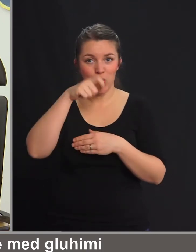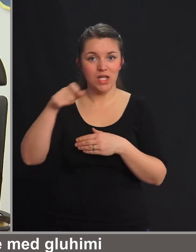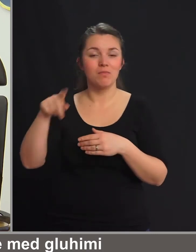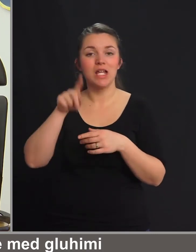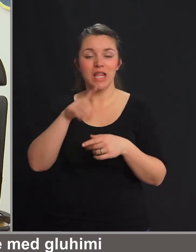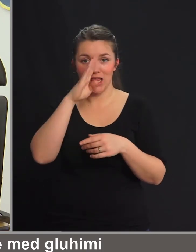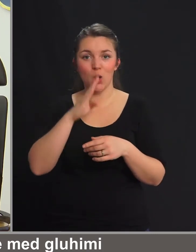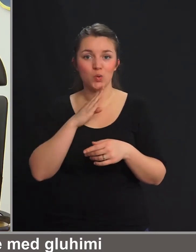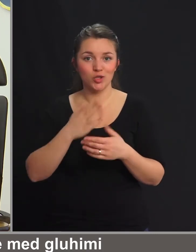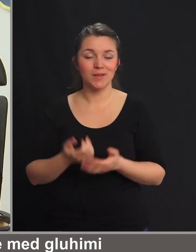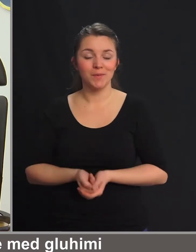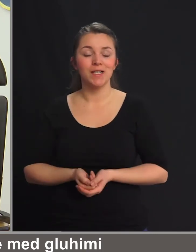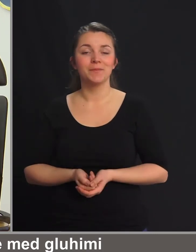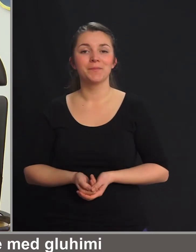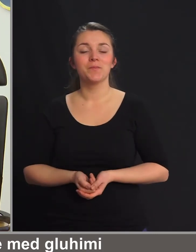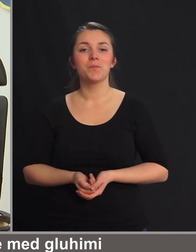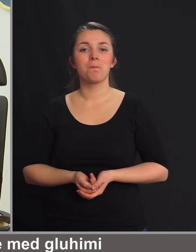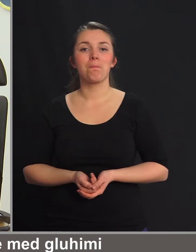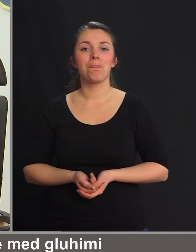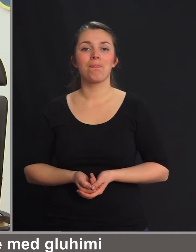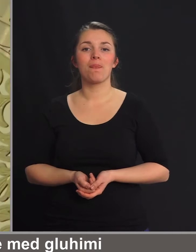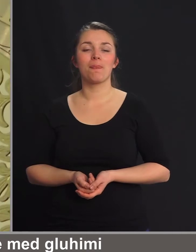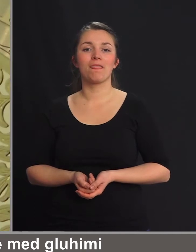med gluhimi in naglušnimi,